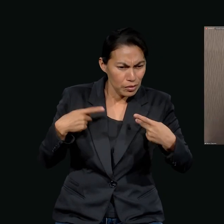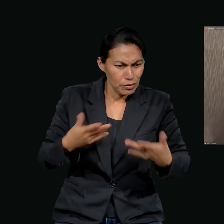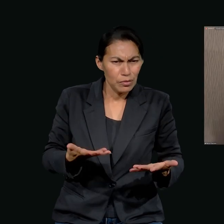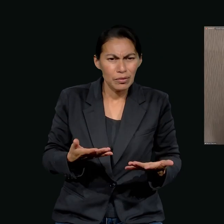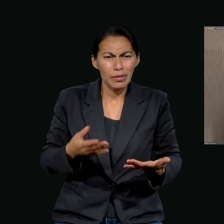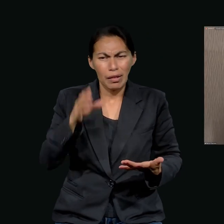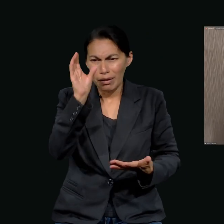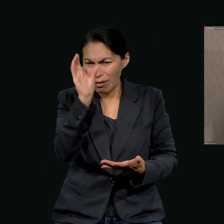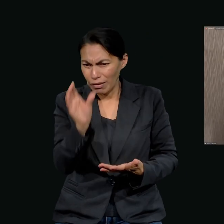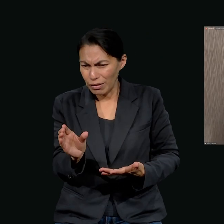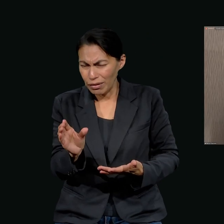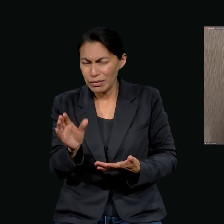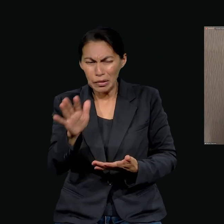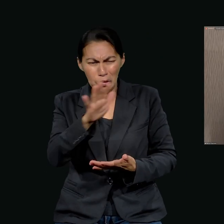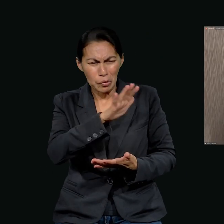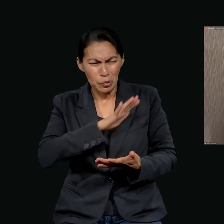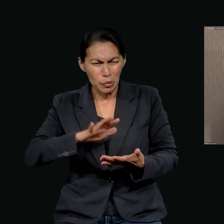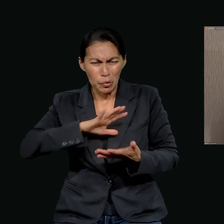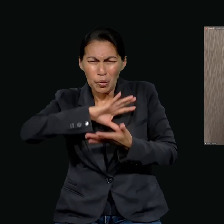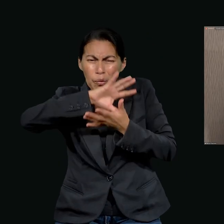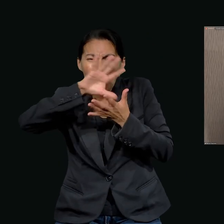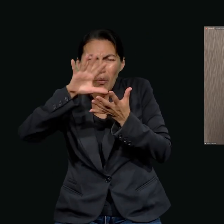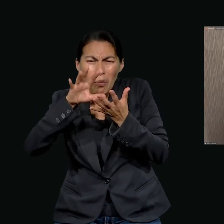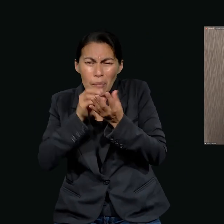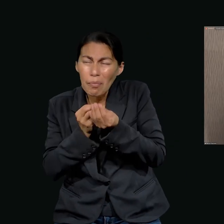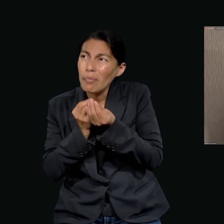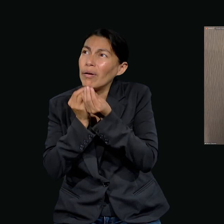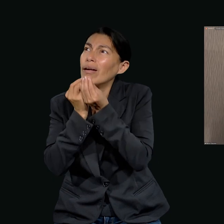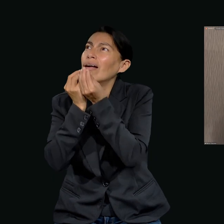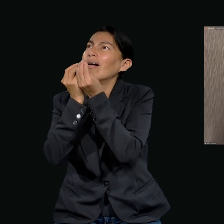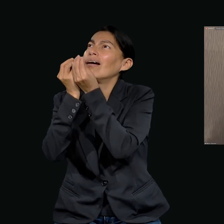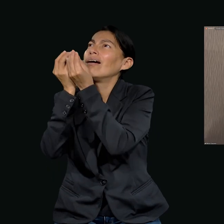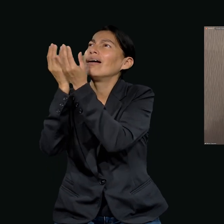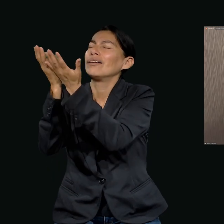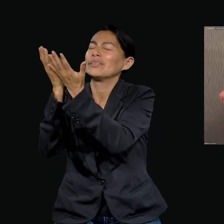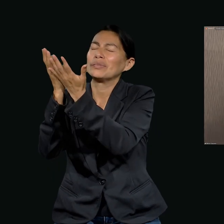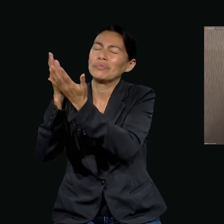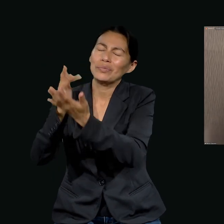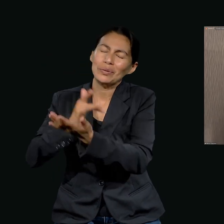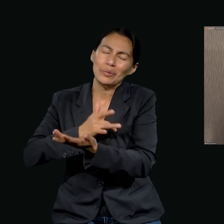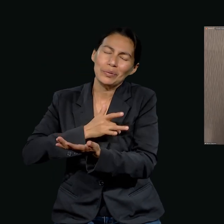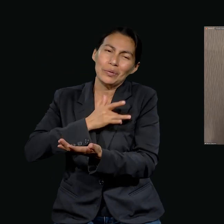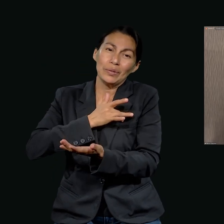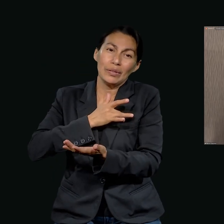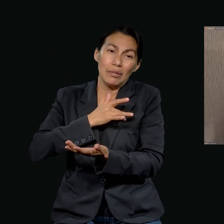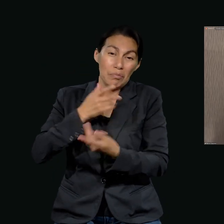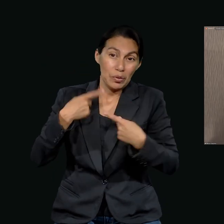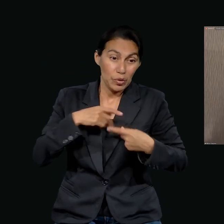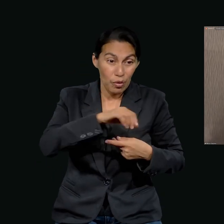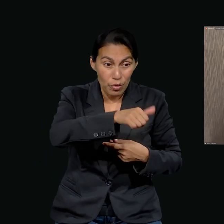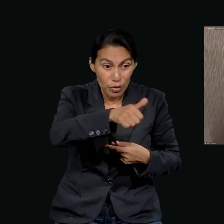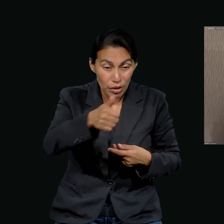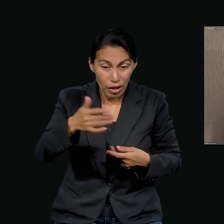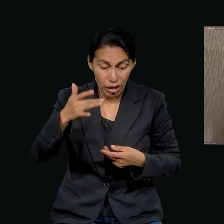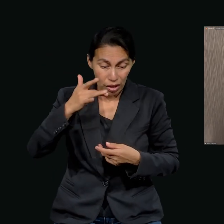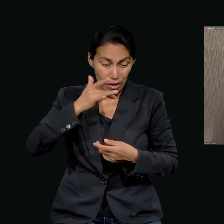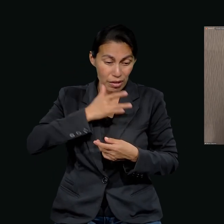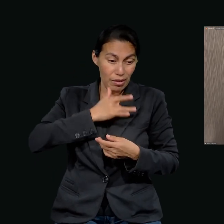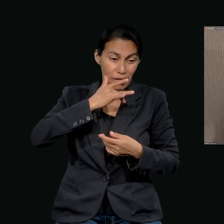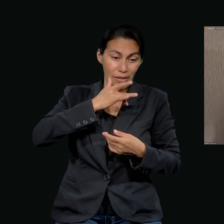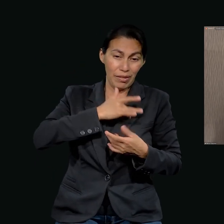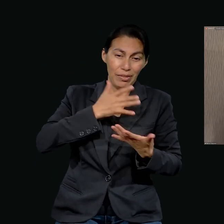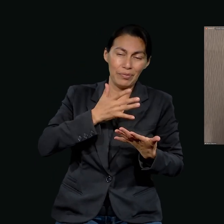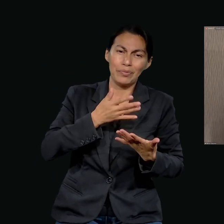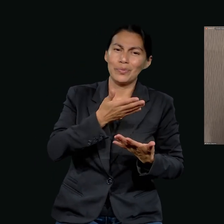personalidad. Todo es usado para su gloria y honor, para tocar los corazones. Y su testimonio, doctor,